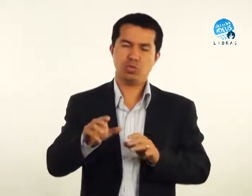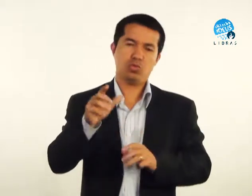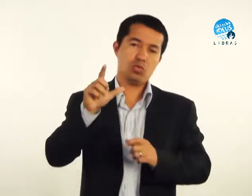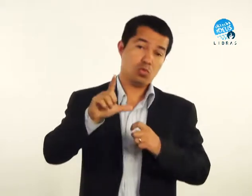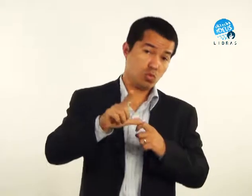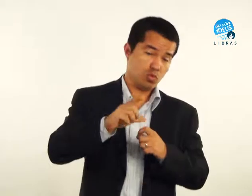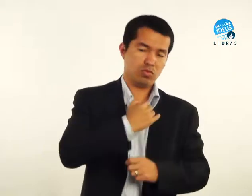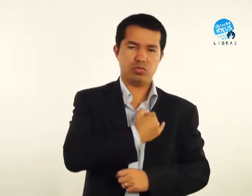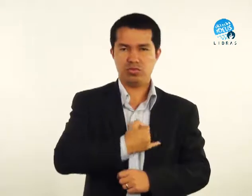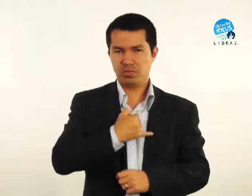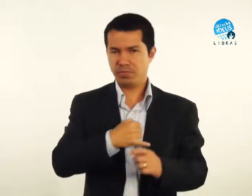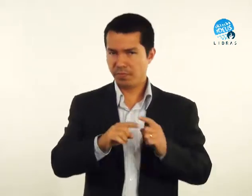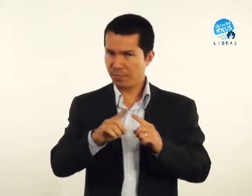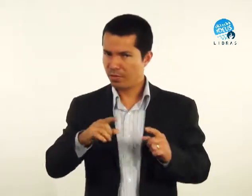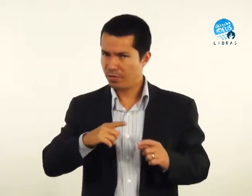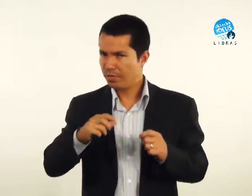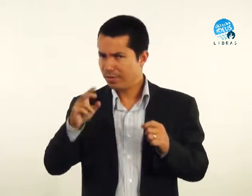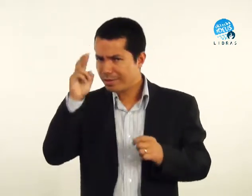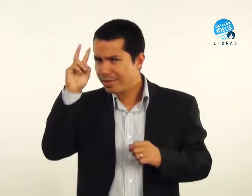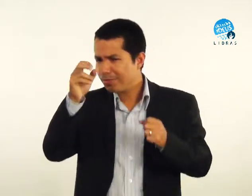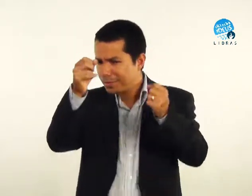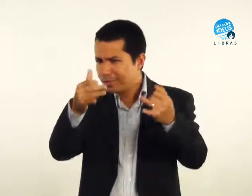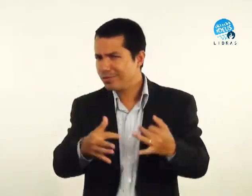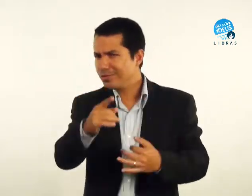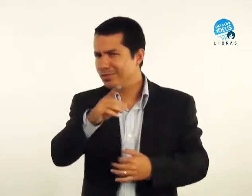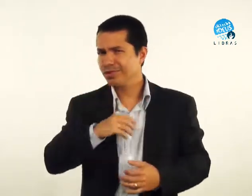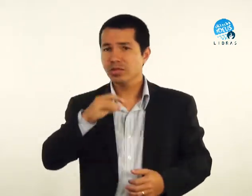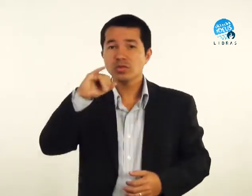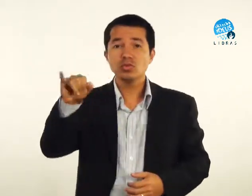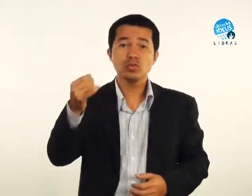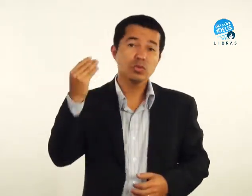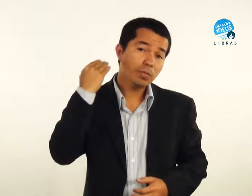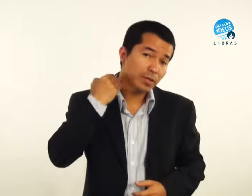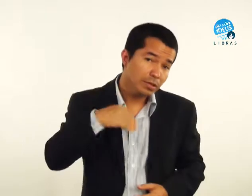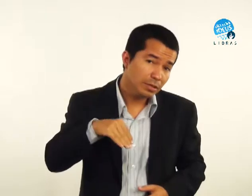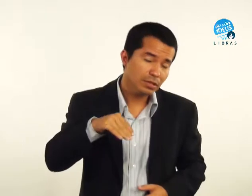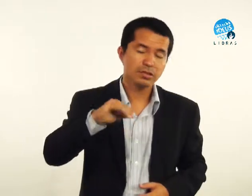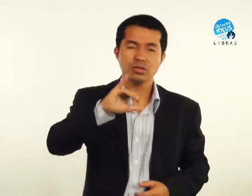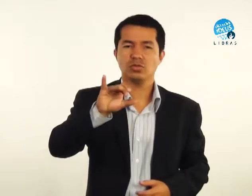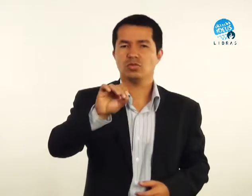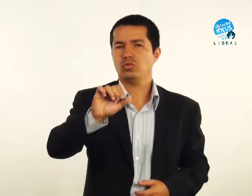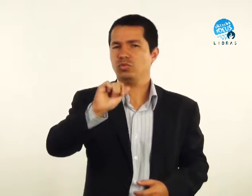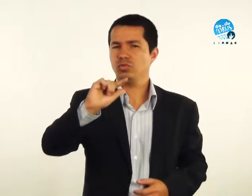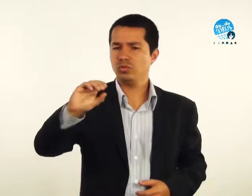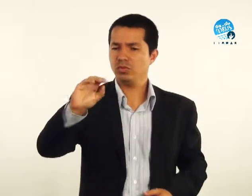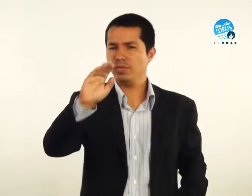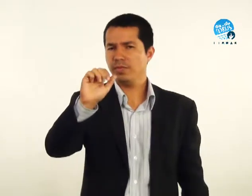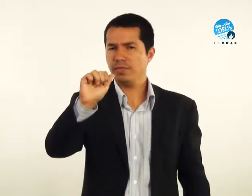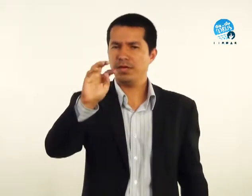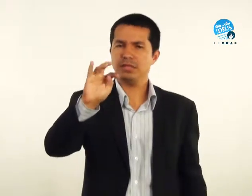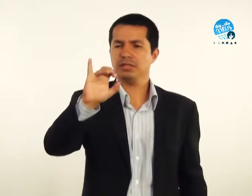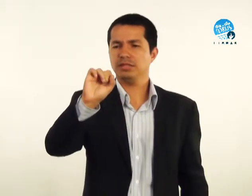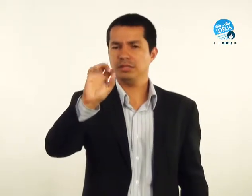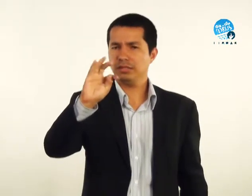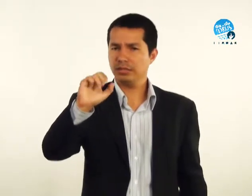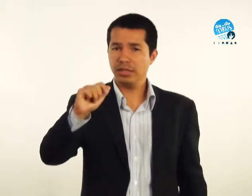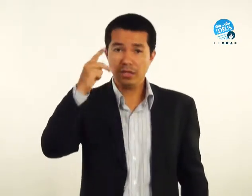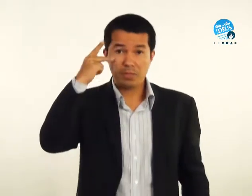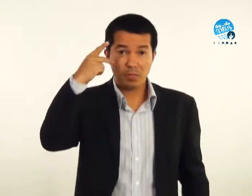E eu falei que João Batista era um profeta meio estranho, meio diferente, né? A roupa dele era diferente. Ele se vestia